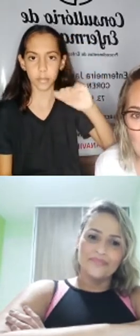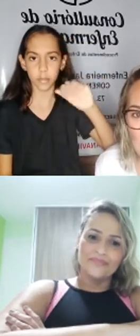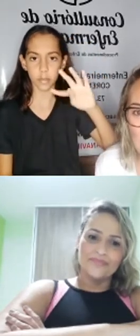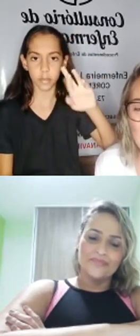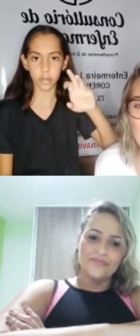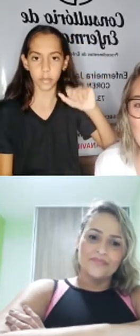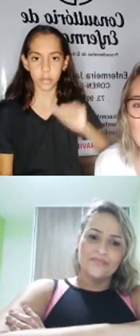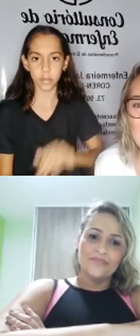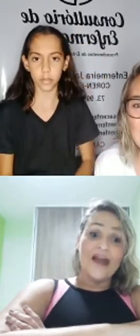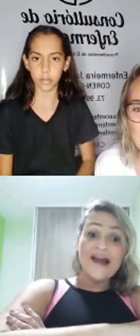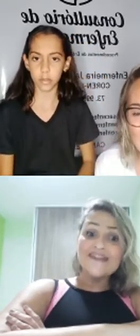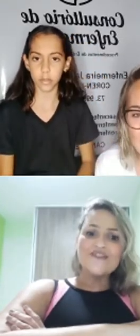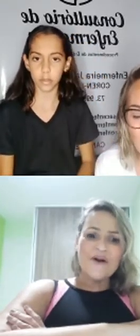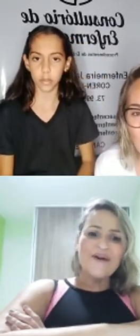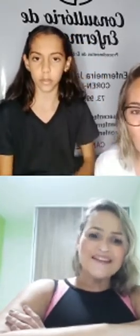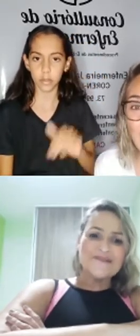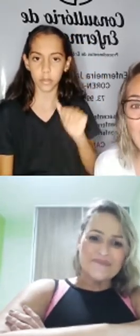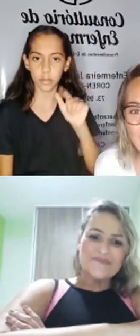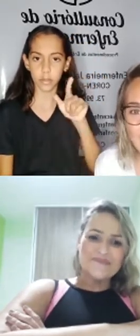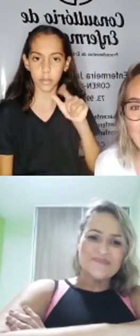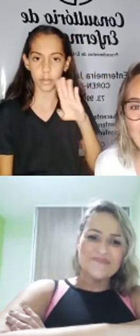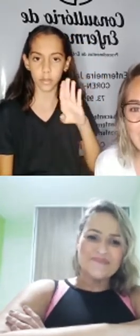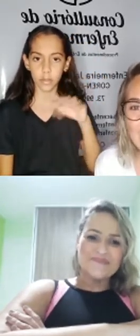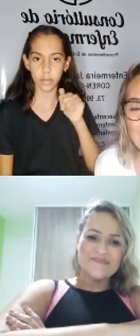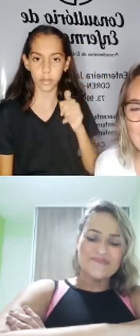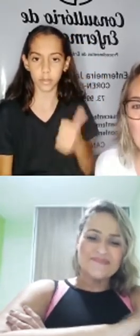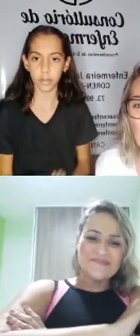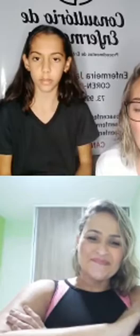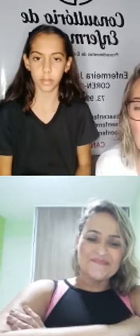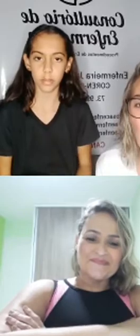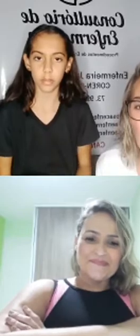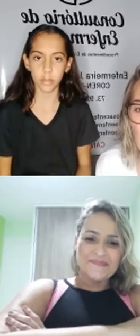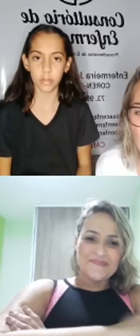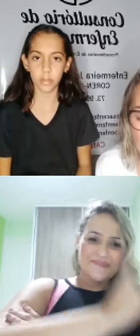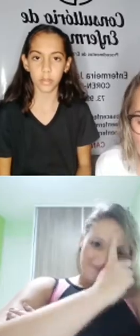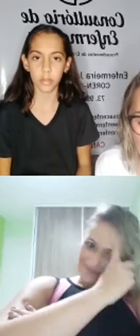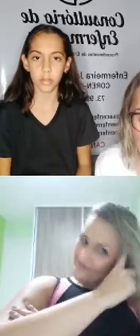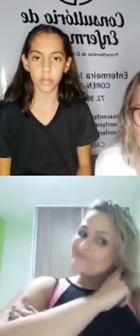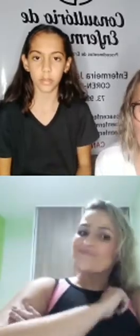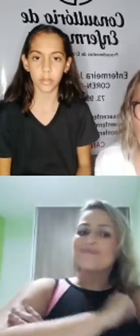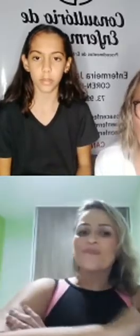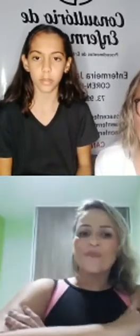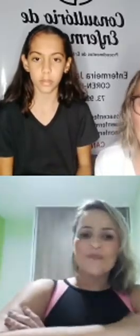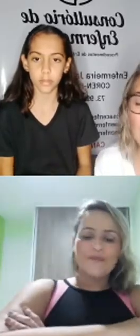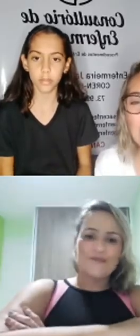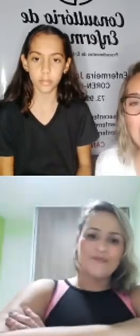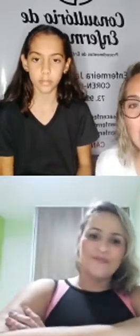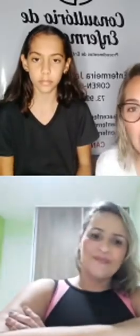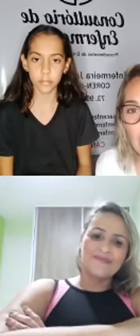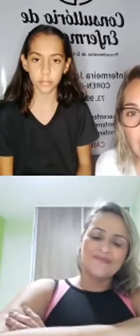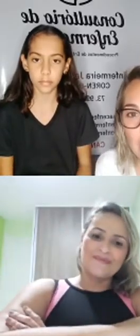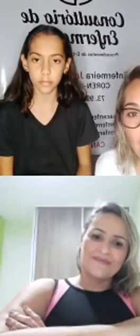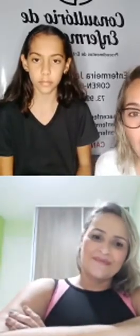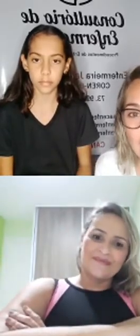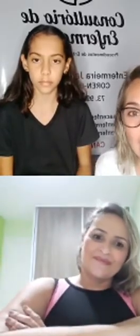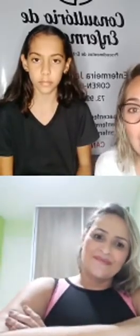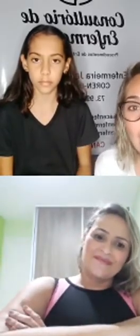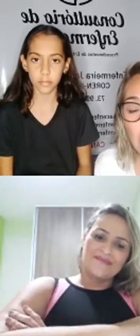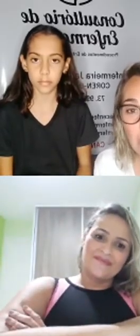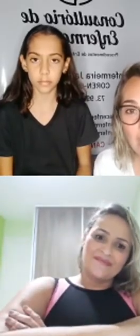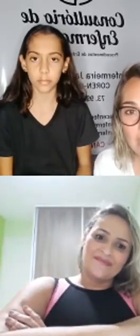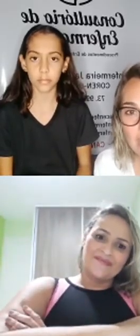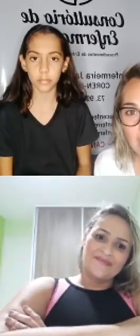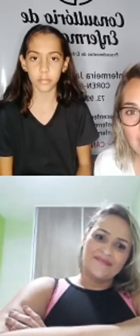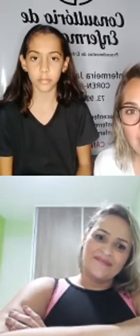Alba. Ela Ah, já joia. aceitou, ela já aceitou o nosso convite e nós vamos falar dos desafios da quarentena